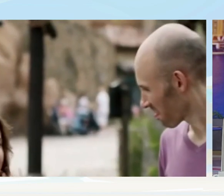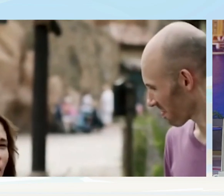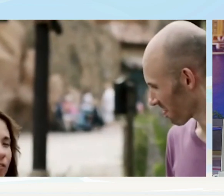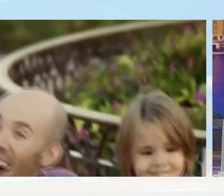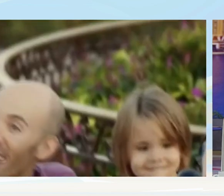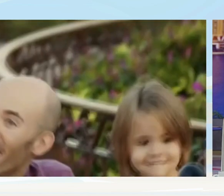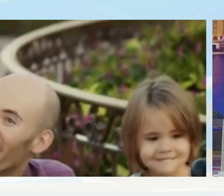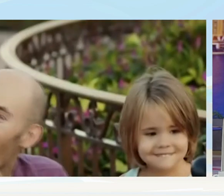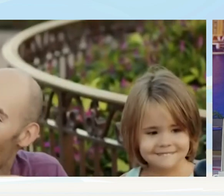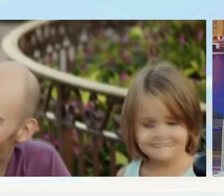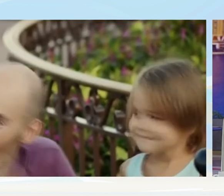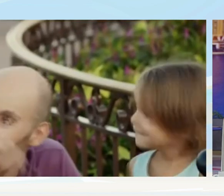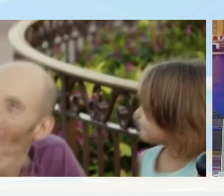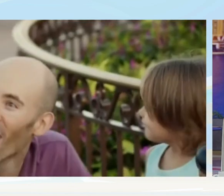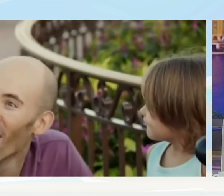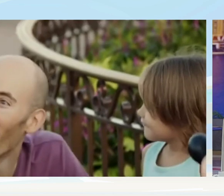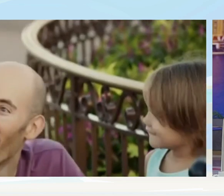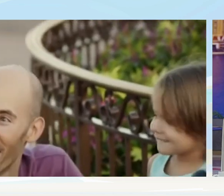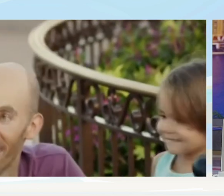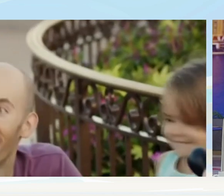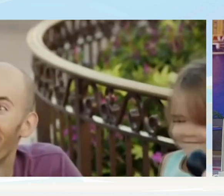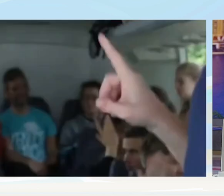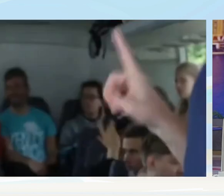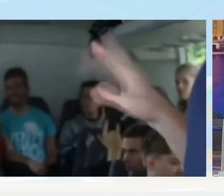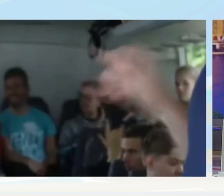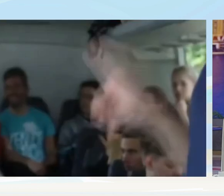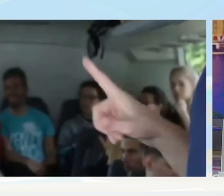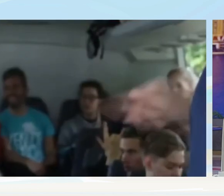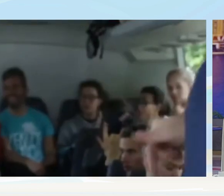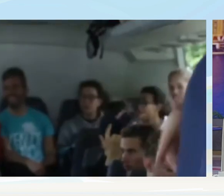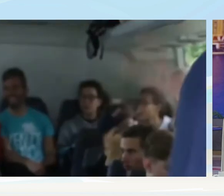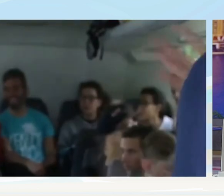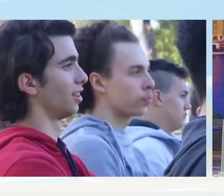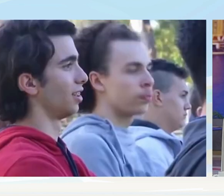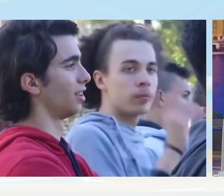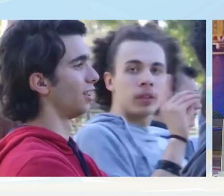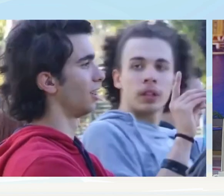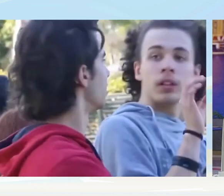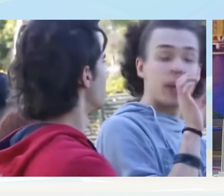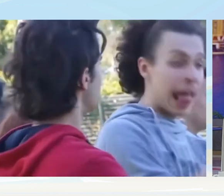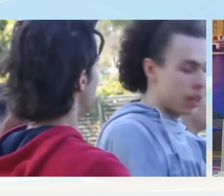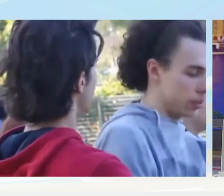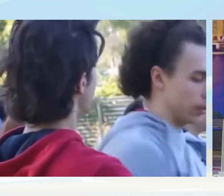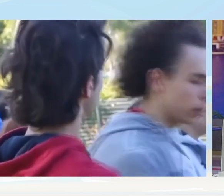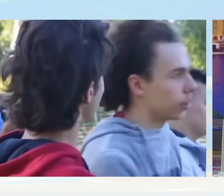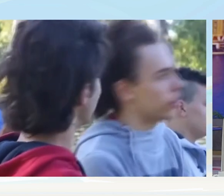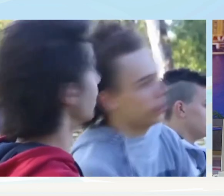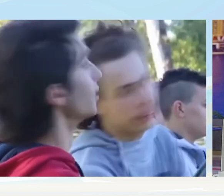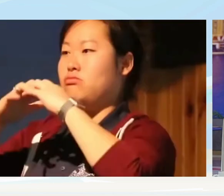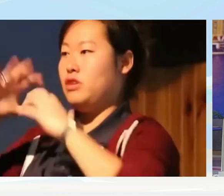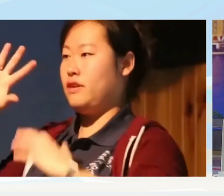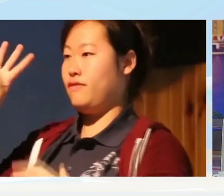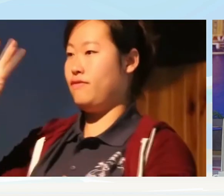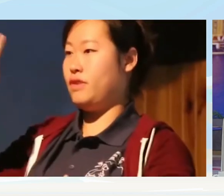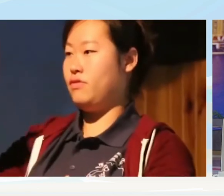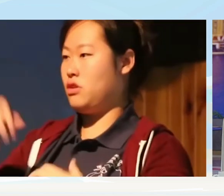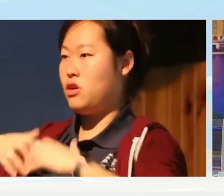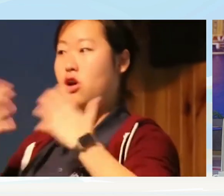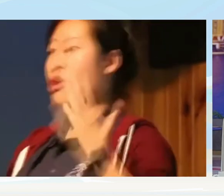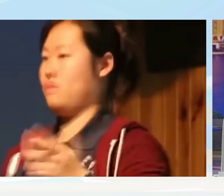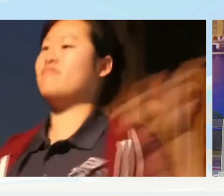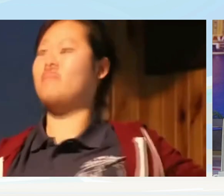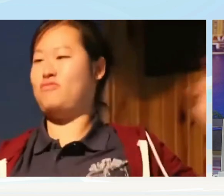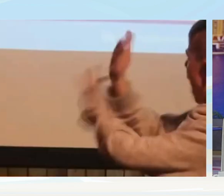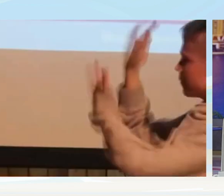هي اللي تعينه. لا، احنا دلوقتي ما فيش الكلام ده، احنا الاصم يقدر يرفع توكيل ويكون معاه مترجم لغه